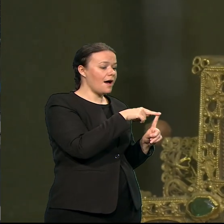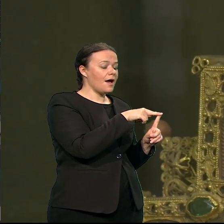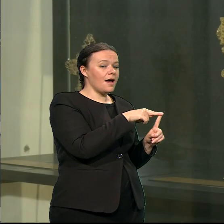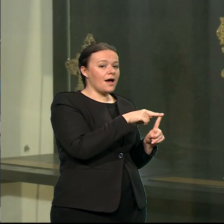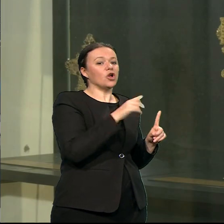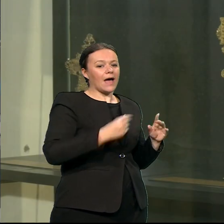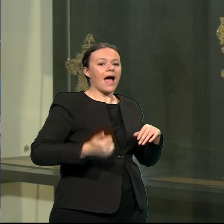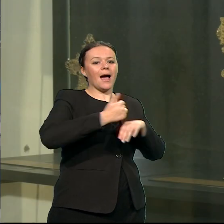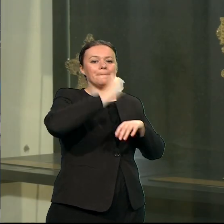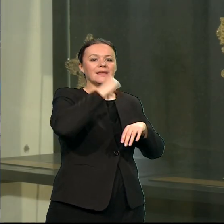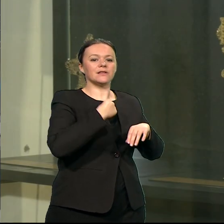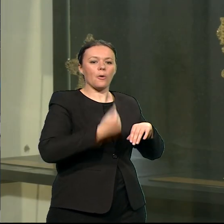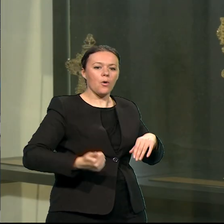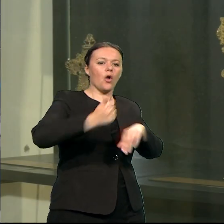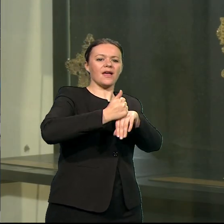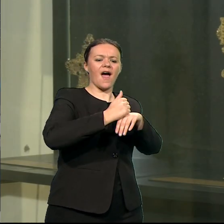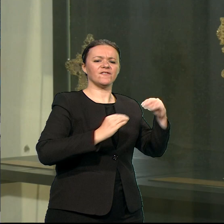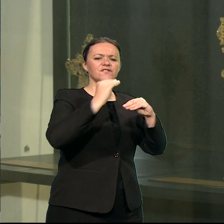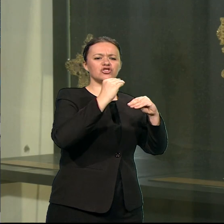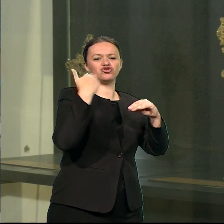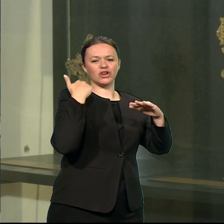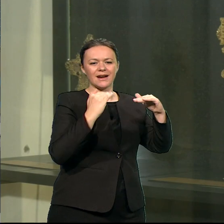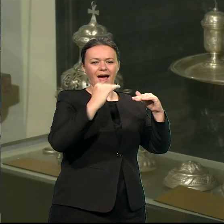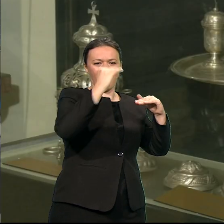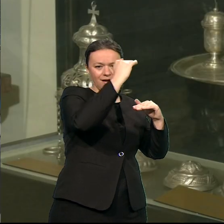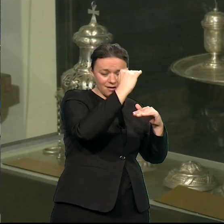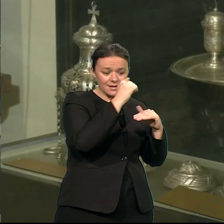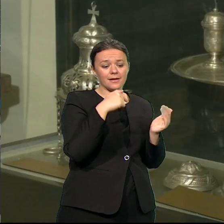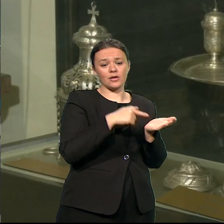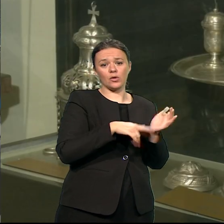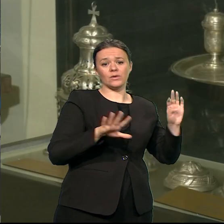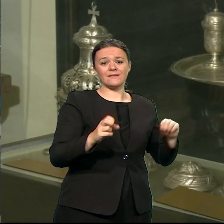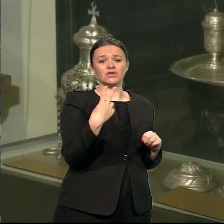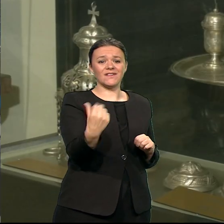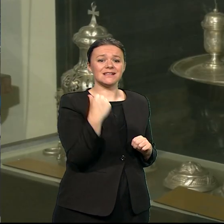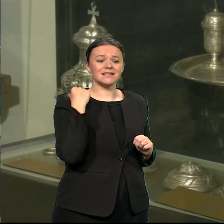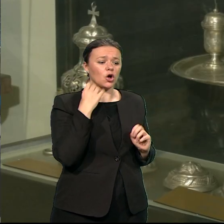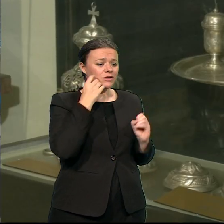mitropolija uzdiže, dakle, u rang patrijaršije. I sve do 1920. sve do ujedinjenja